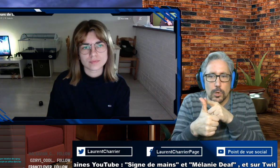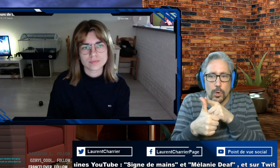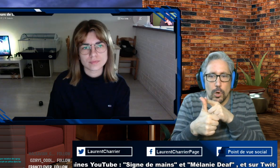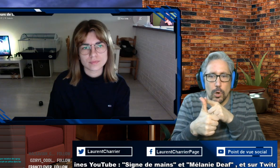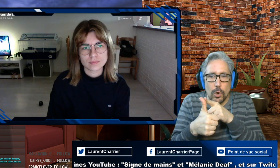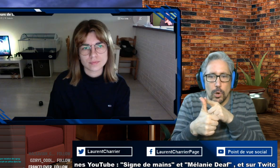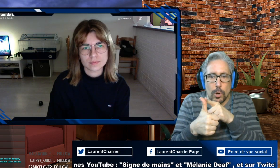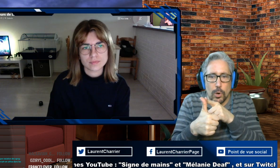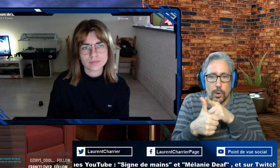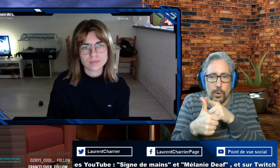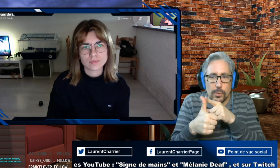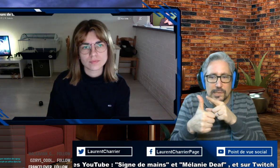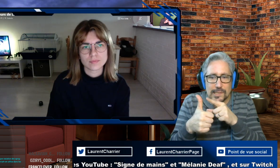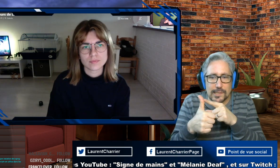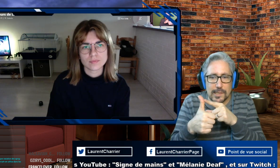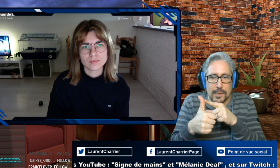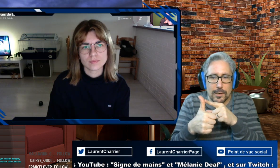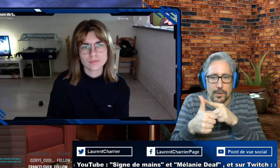juste,